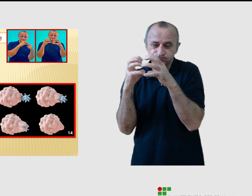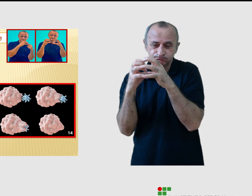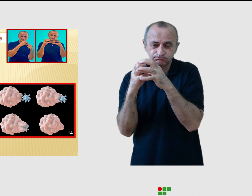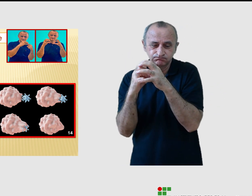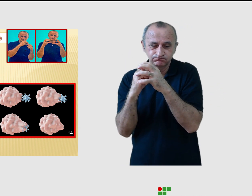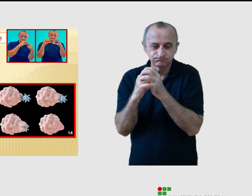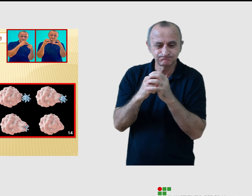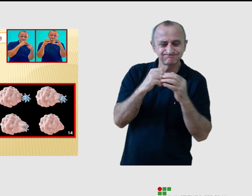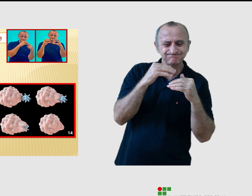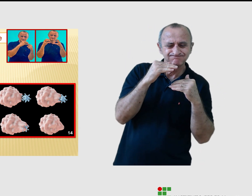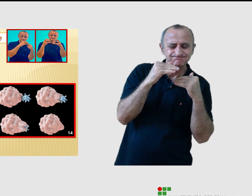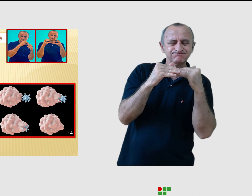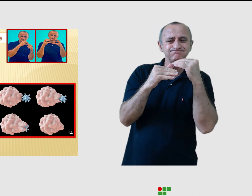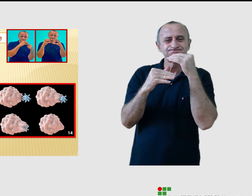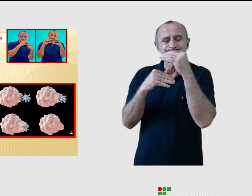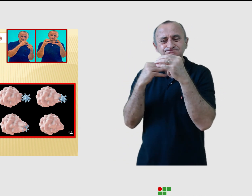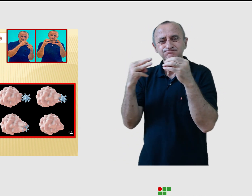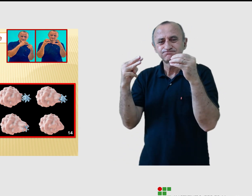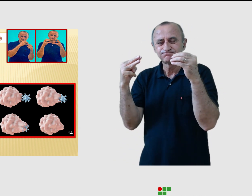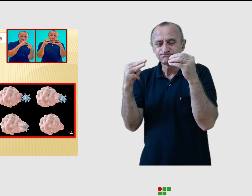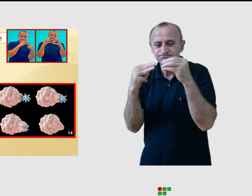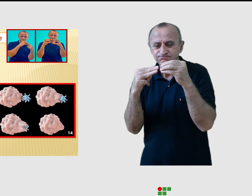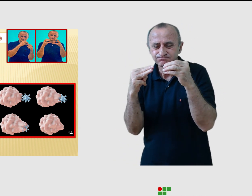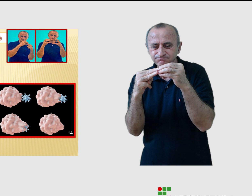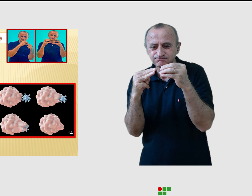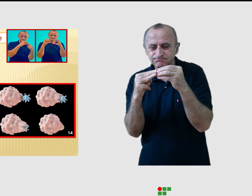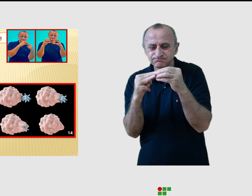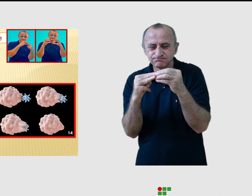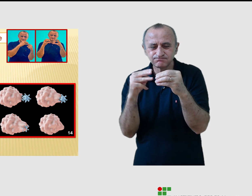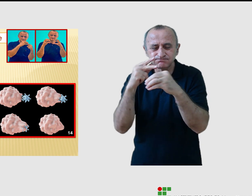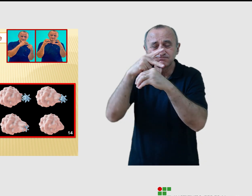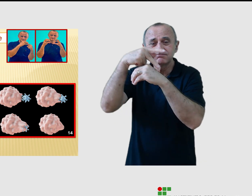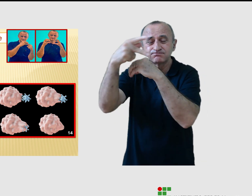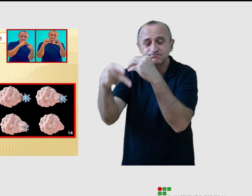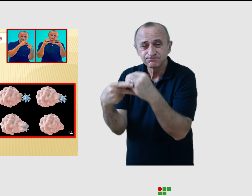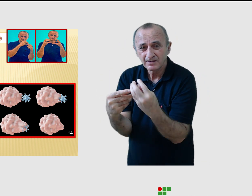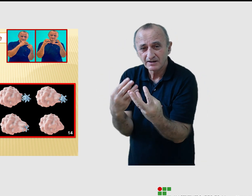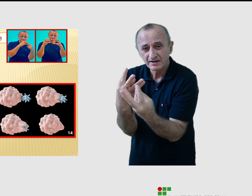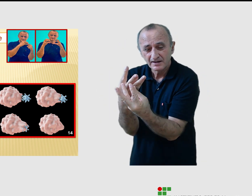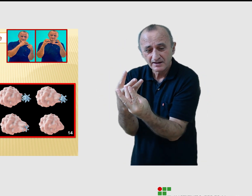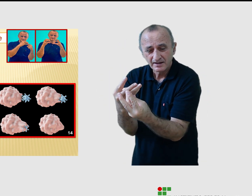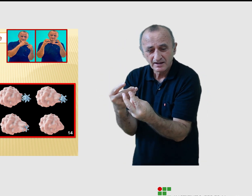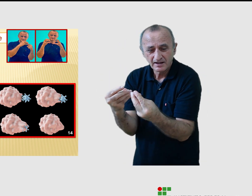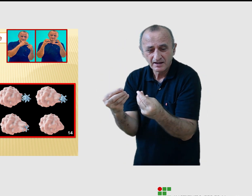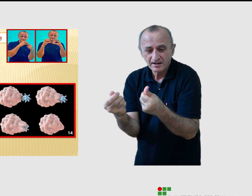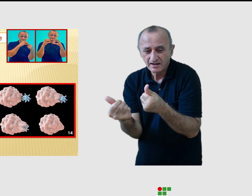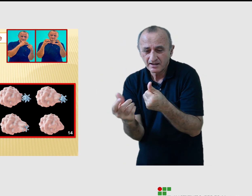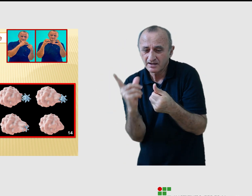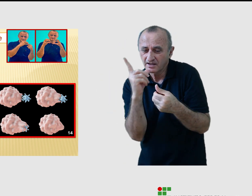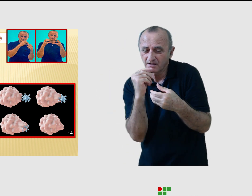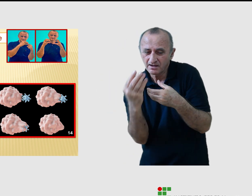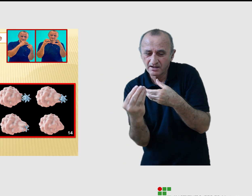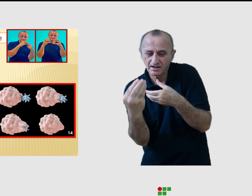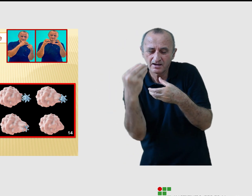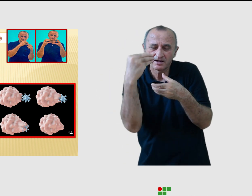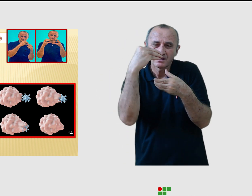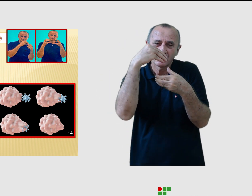Chamamos de fagocitose o processo em que a célula engloba partículas